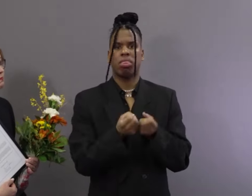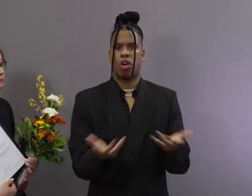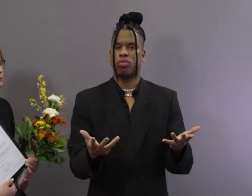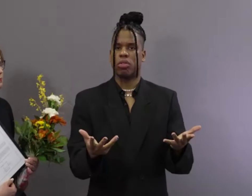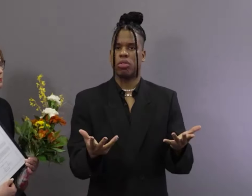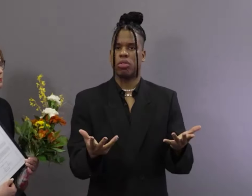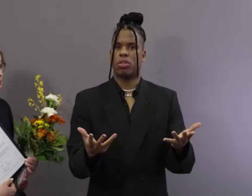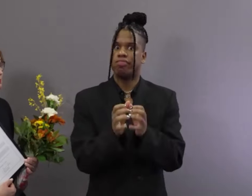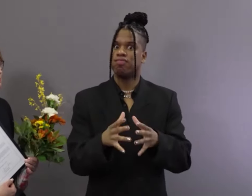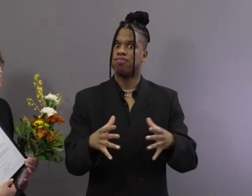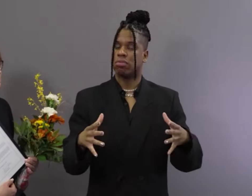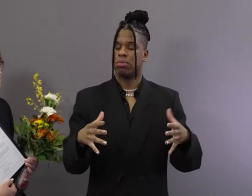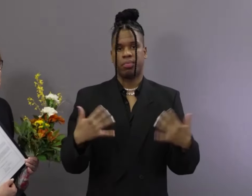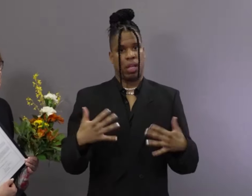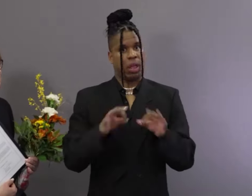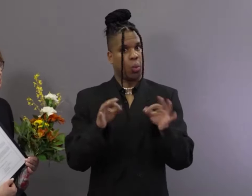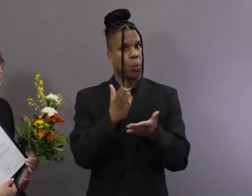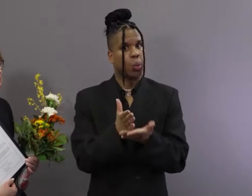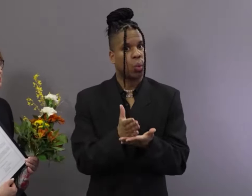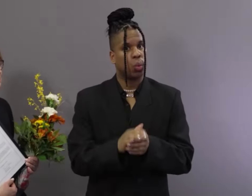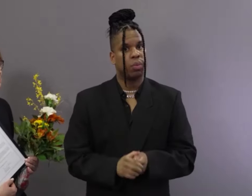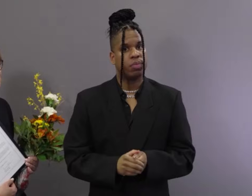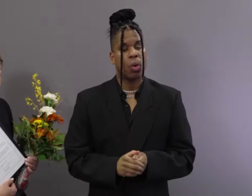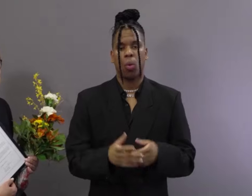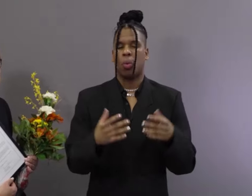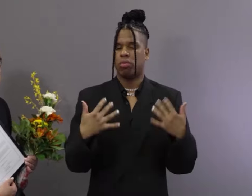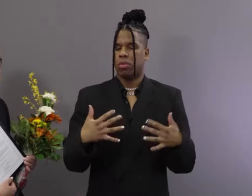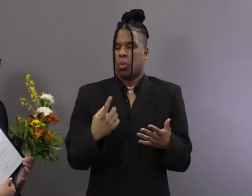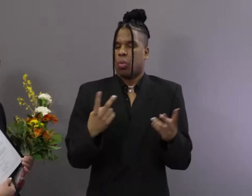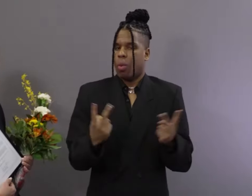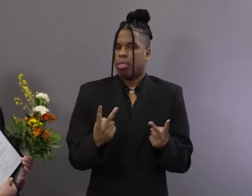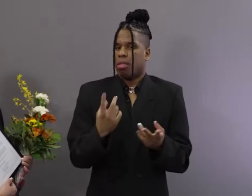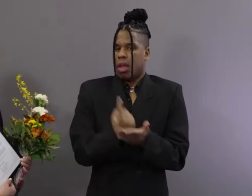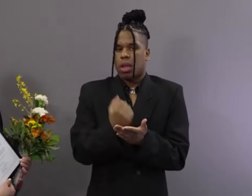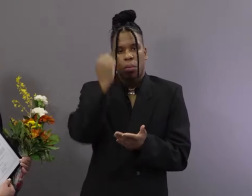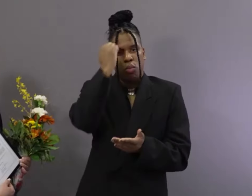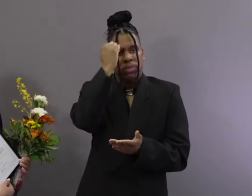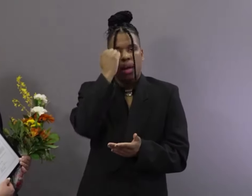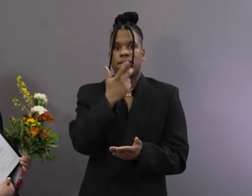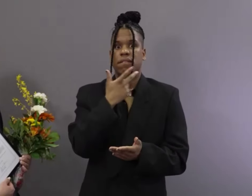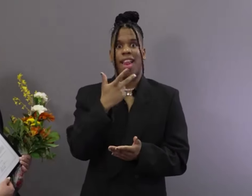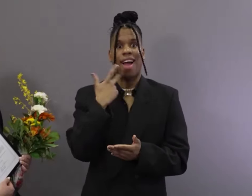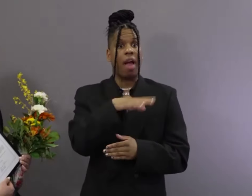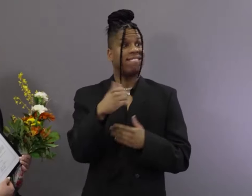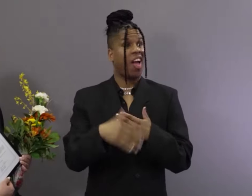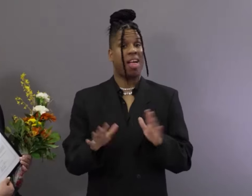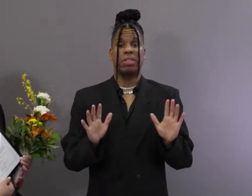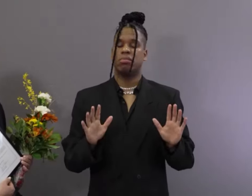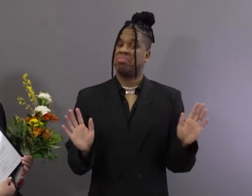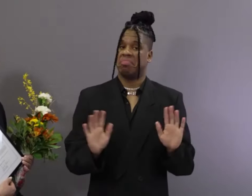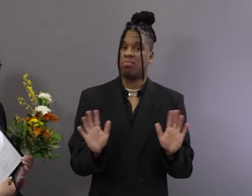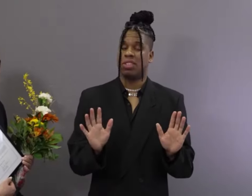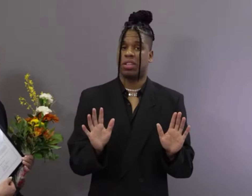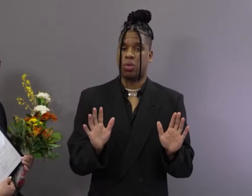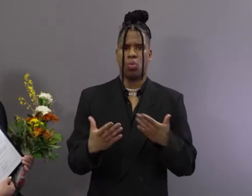Media-alalla on viittomakielisen ohjelman tarjonta hieman laajentunut, mutta on kuitenkin tärkeää